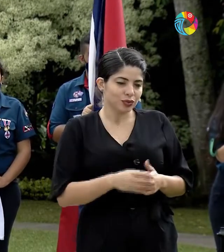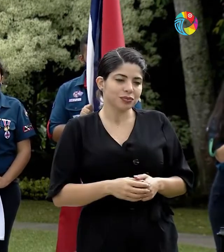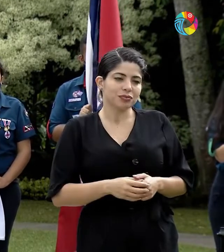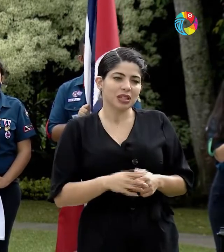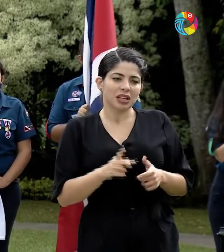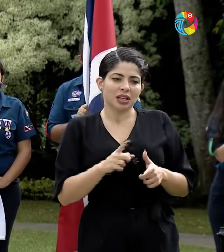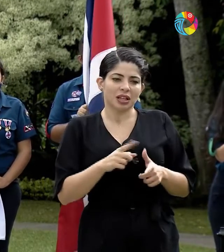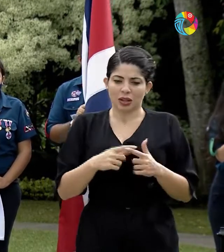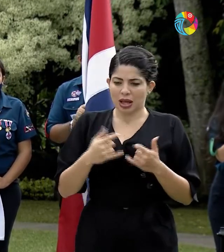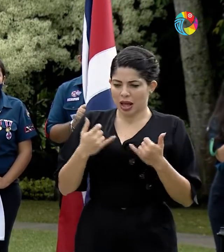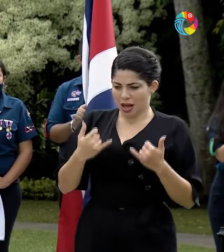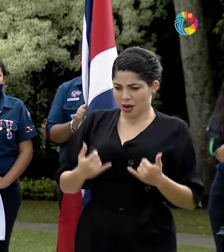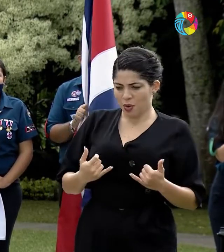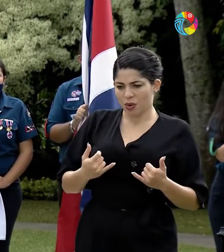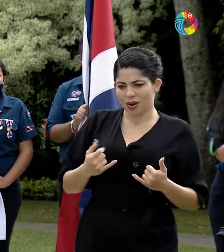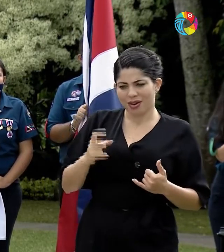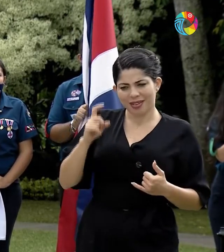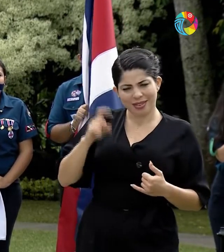tenemos que abrazar